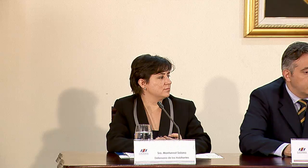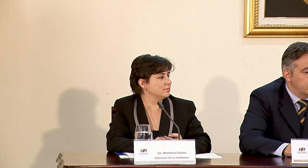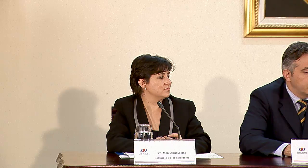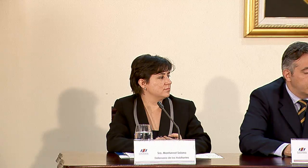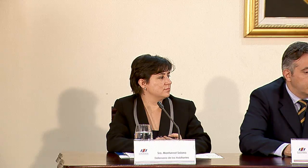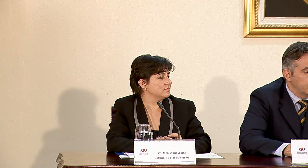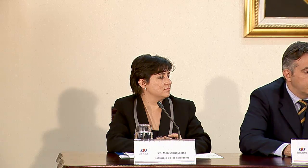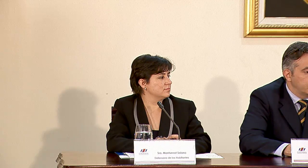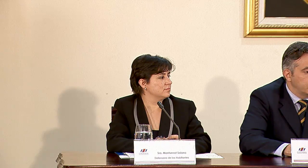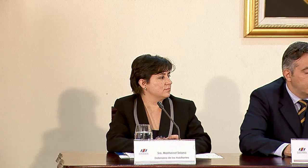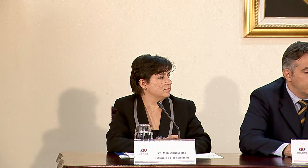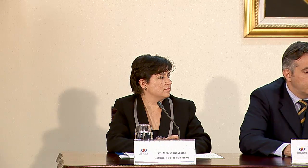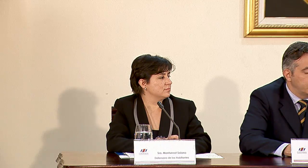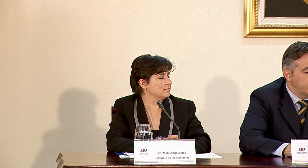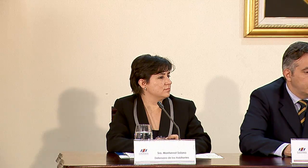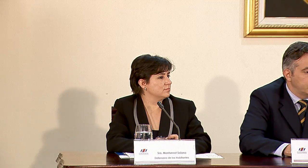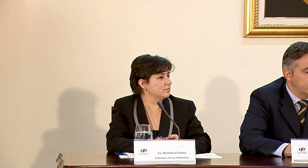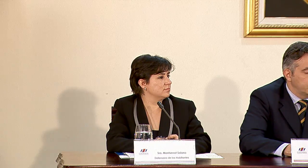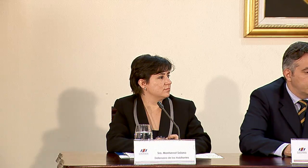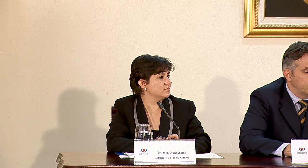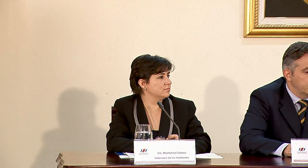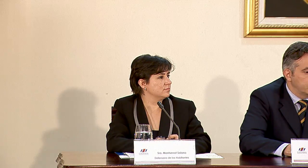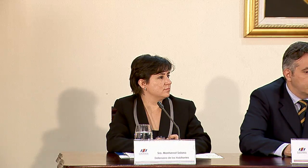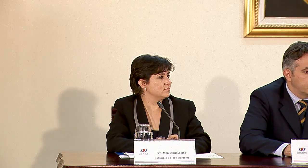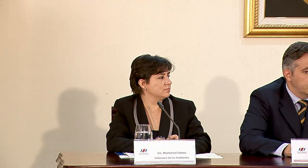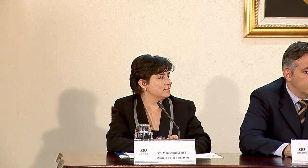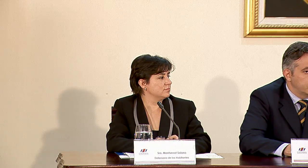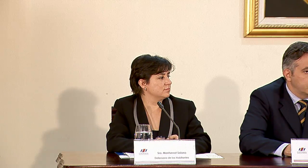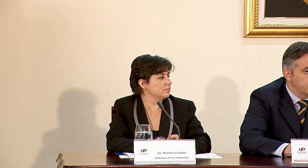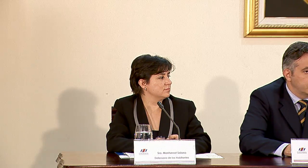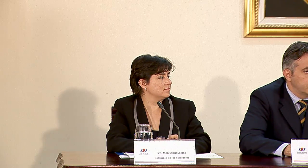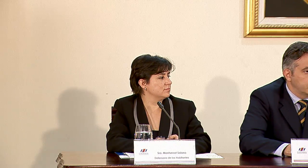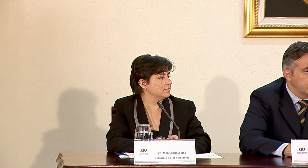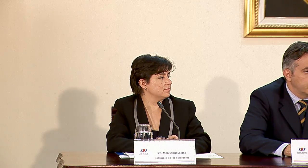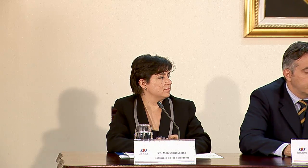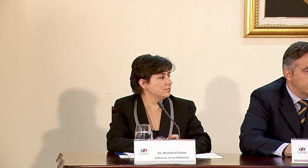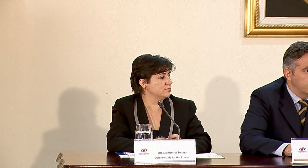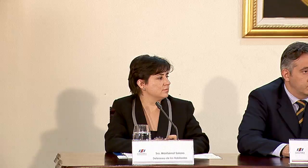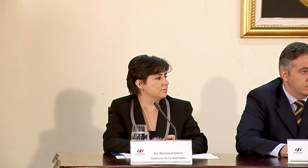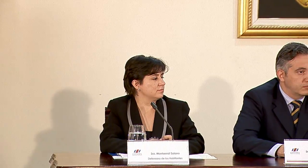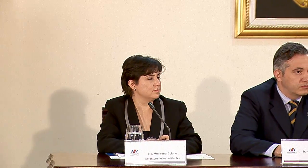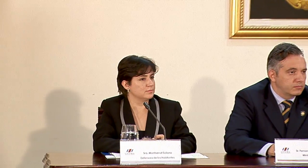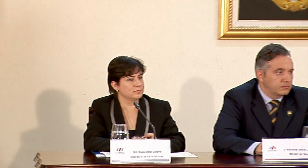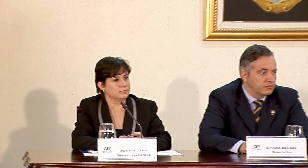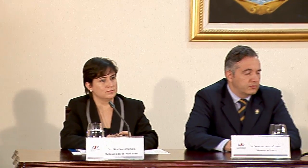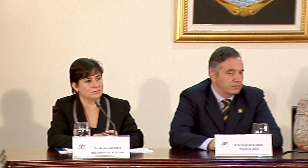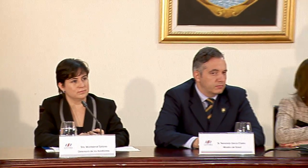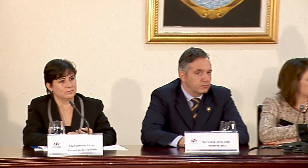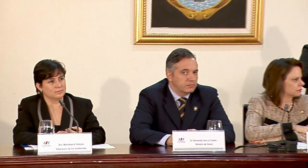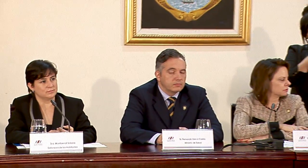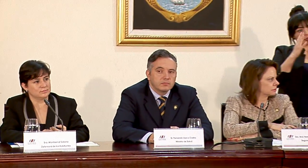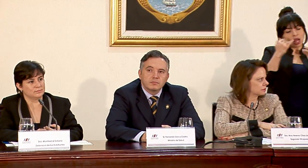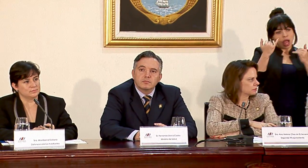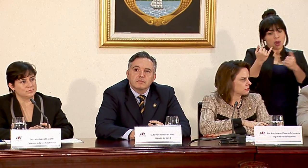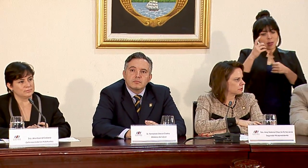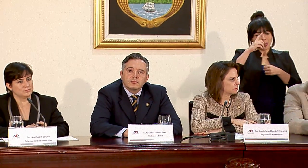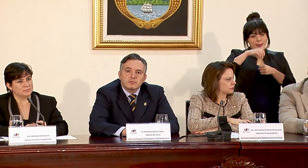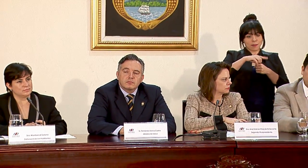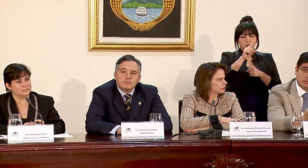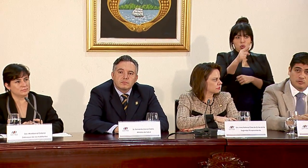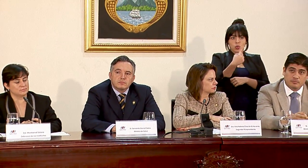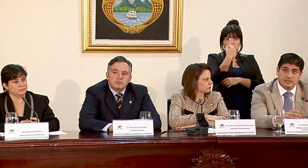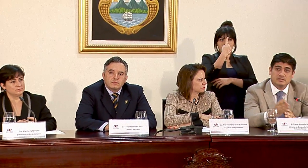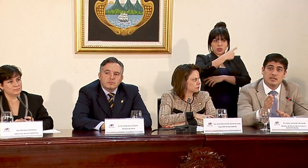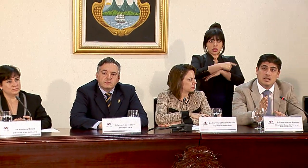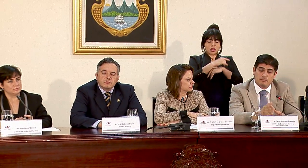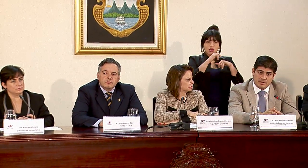¿Será que no me van a depositar? ¿Será que me cancelaron el beneficio? Entonces, la gente iba a hacer filas. Eso engrosa mucho las filas. Estamos depositando un único día